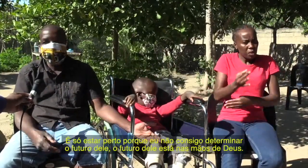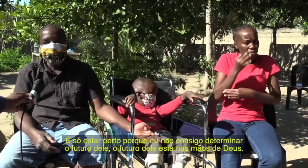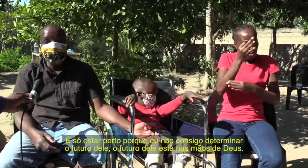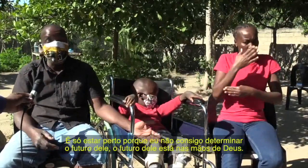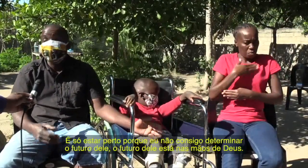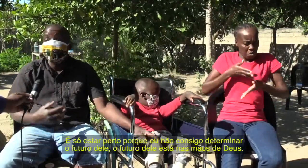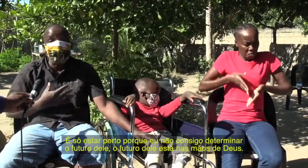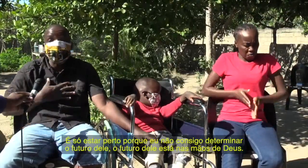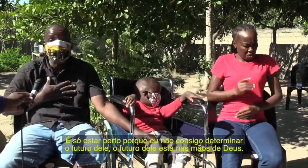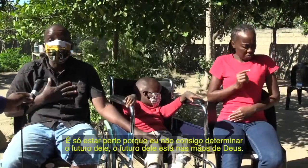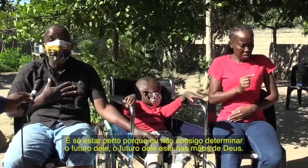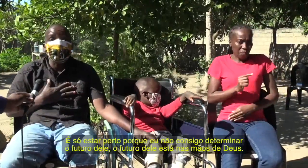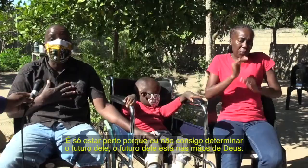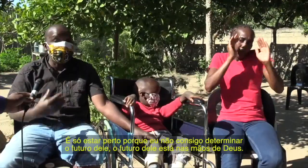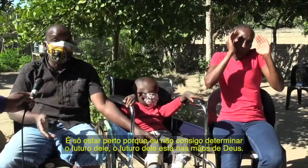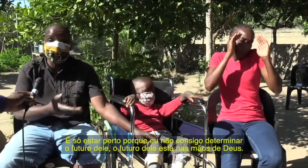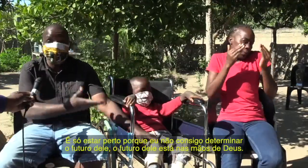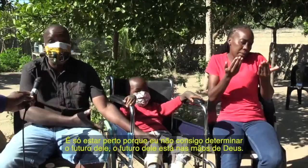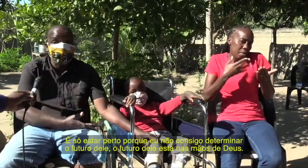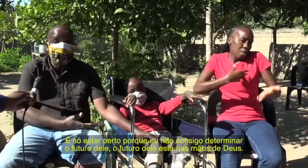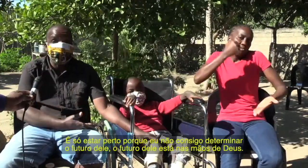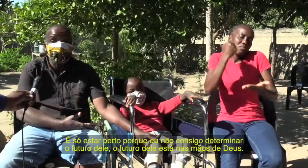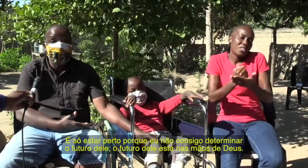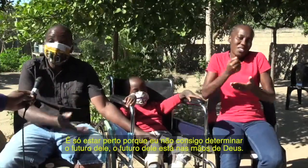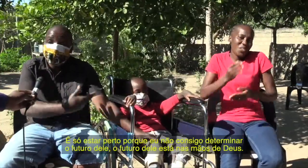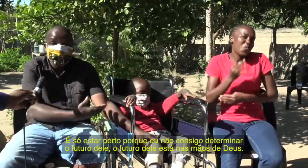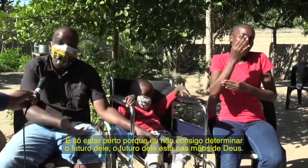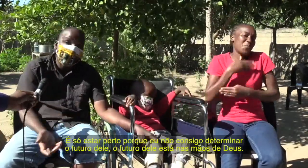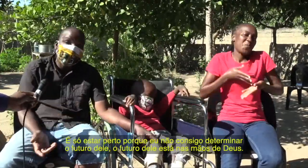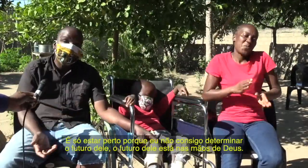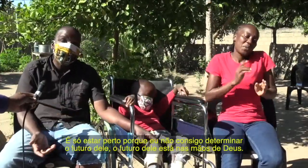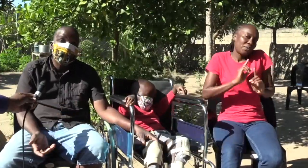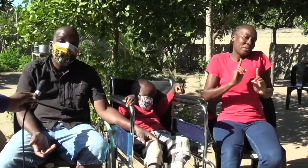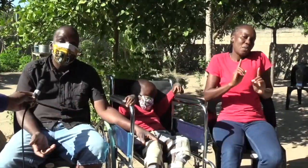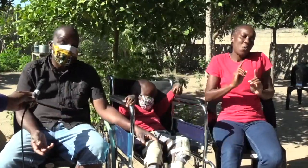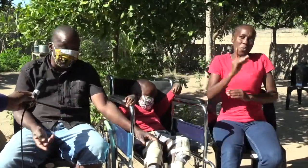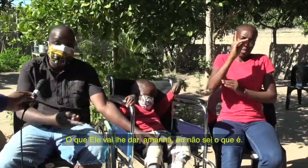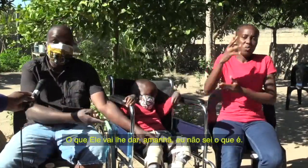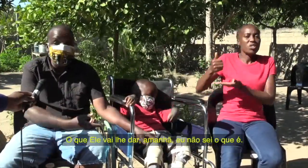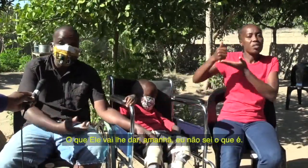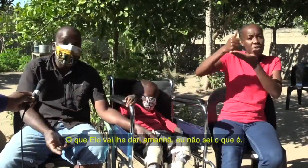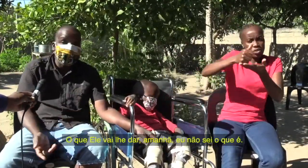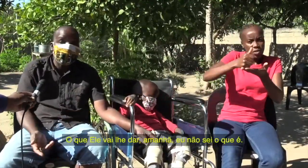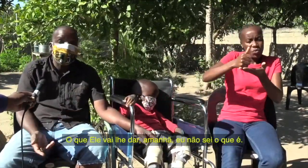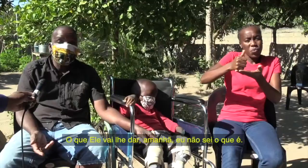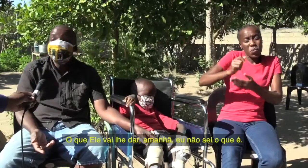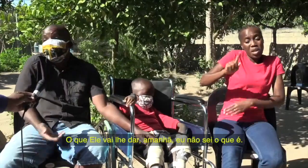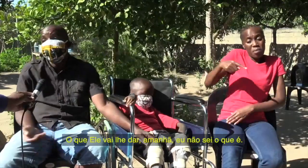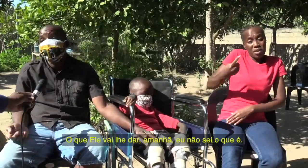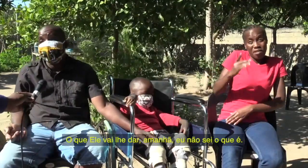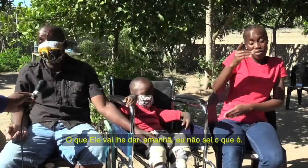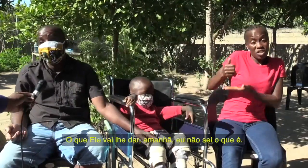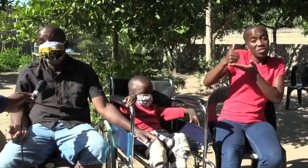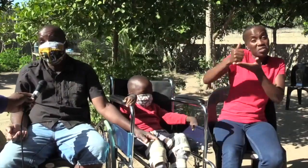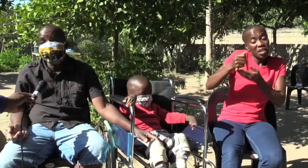eu não consigo determinar o futuro dele ele está nas mãos de Deus o que ele vai dar amanhã eu